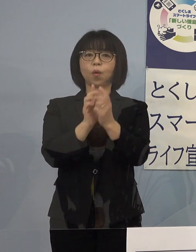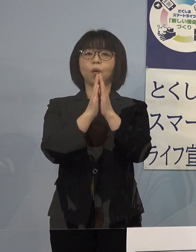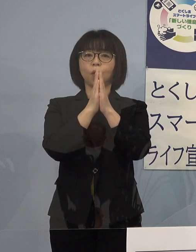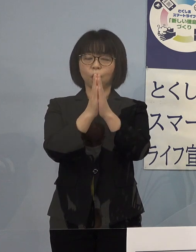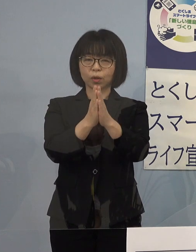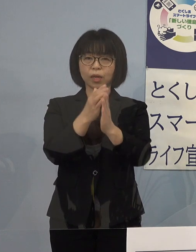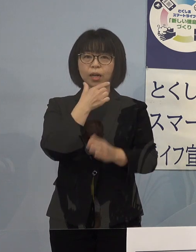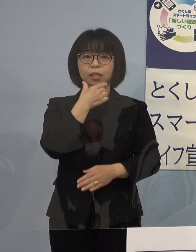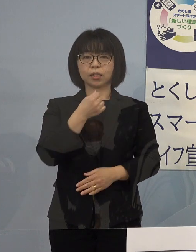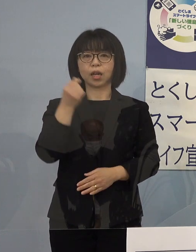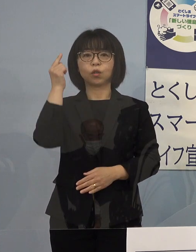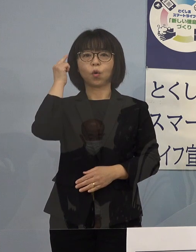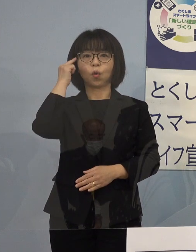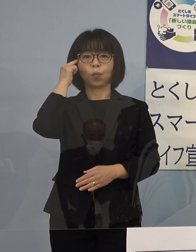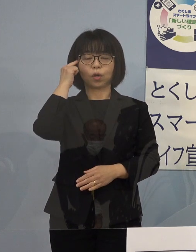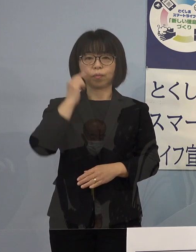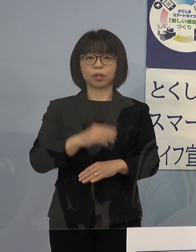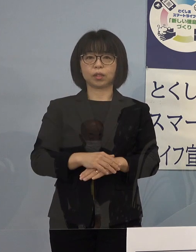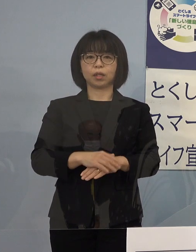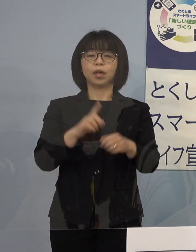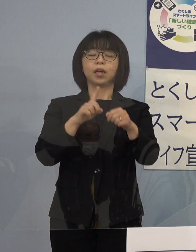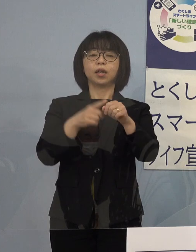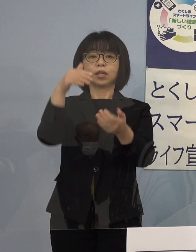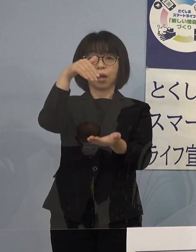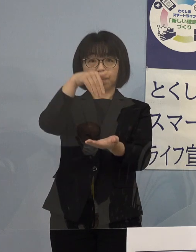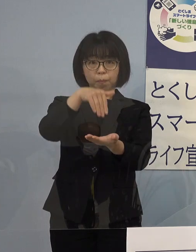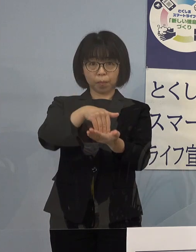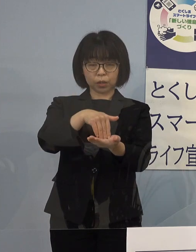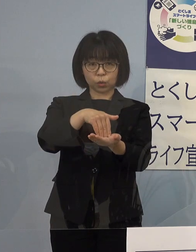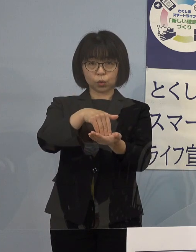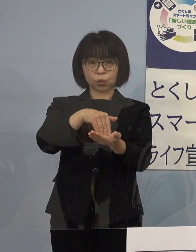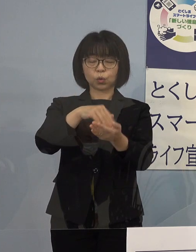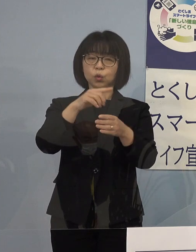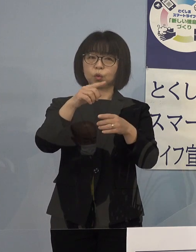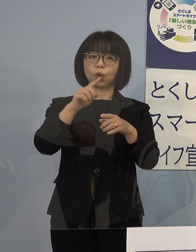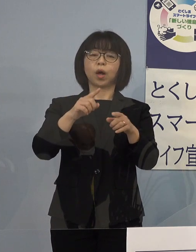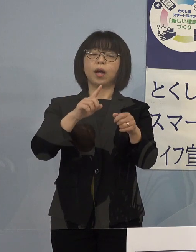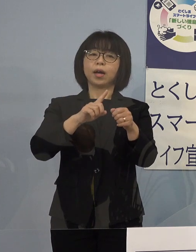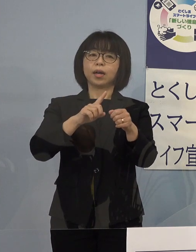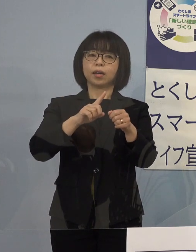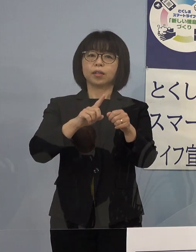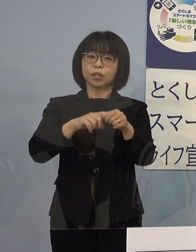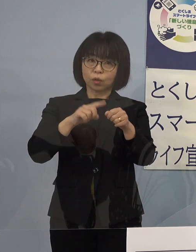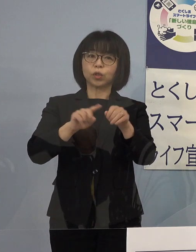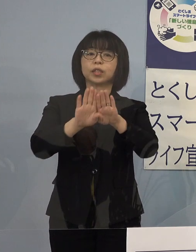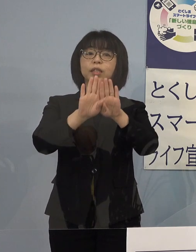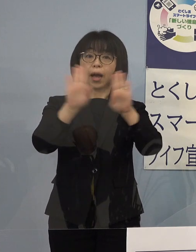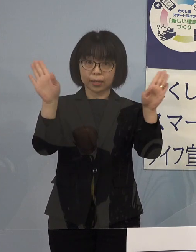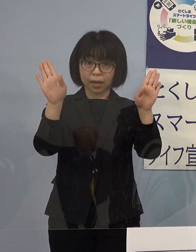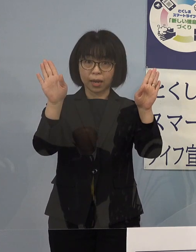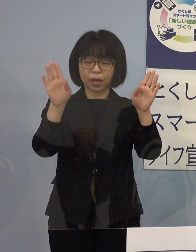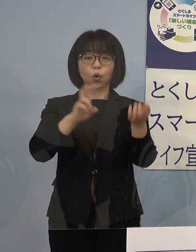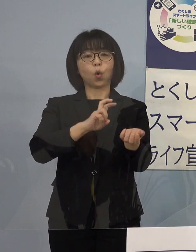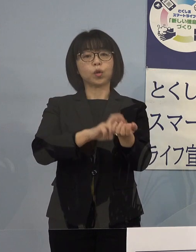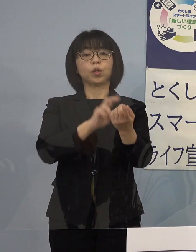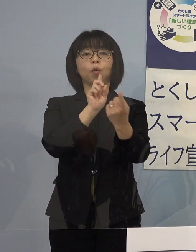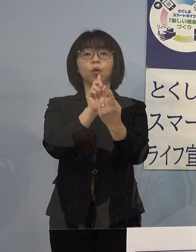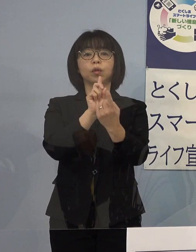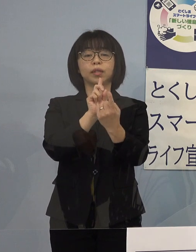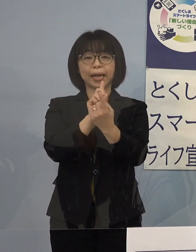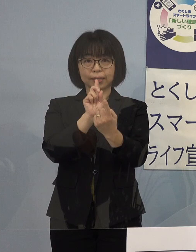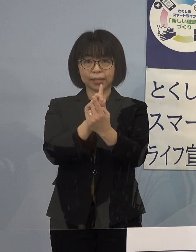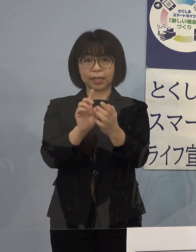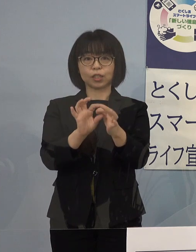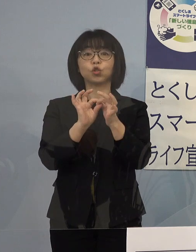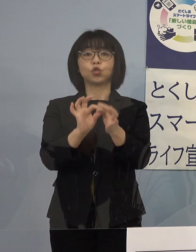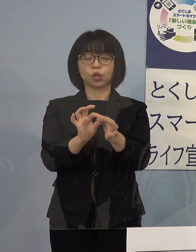たいということです。また年末年始の医療体制についてですが、従来ですと年末年始お